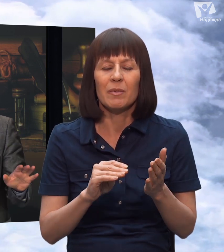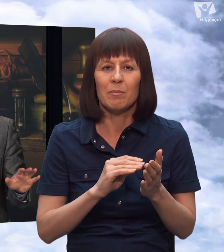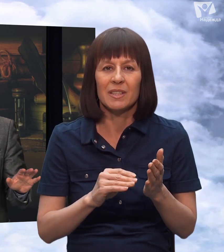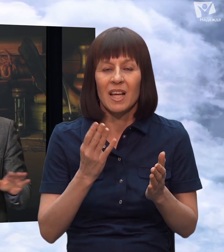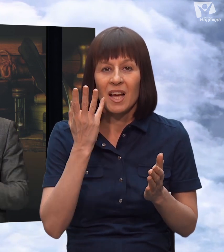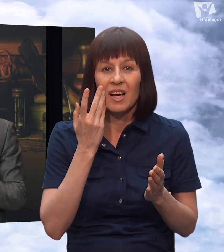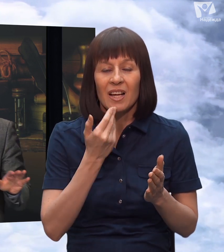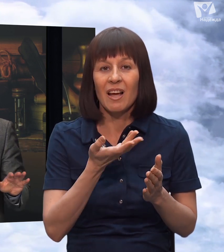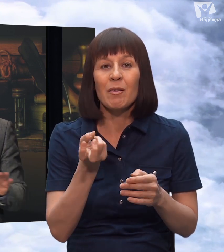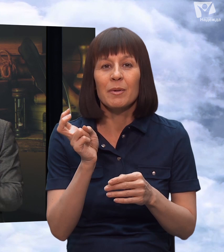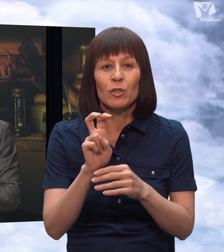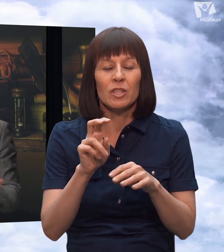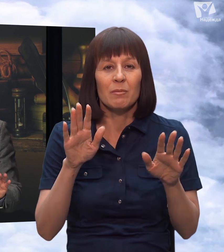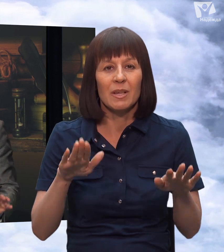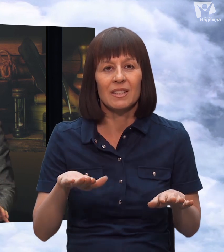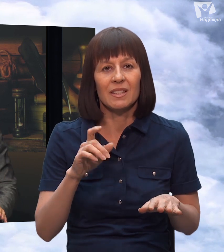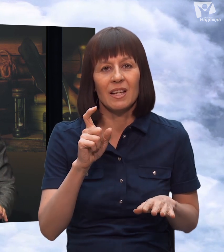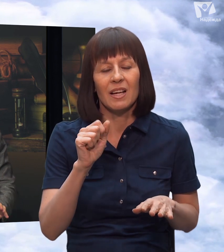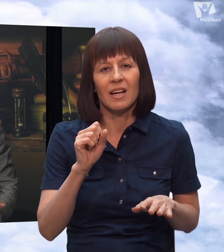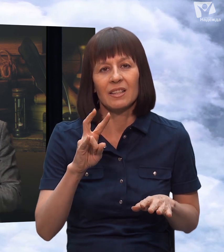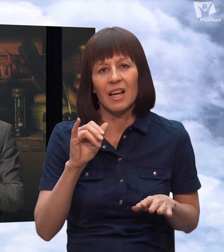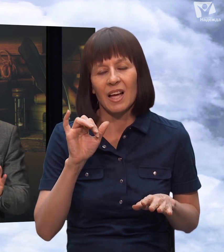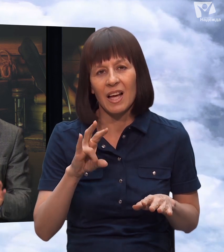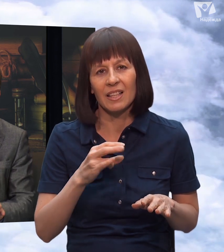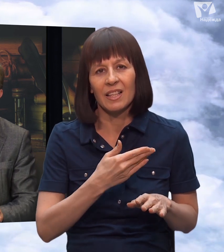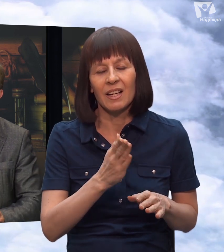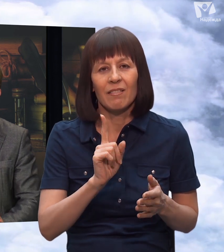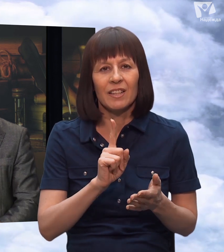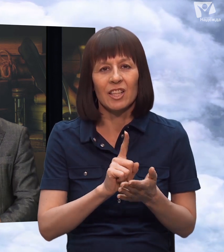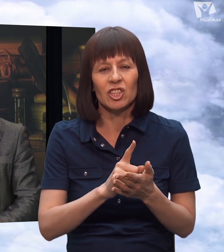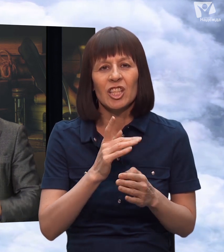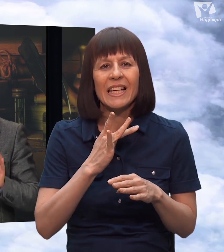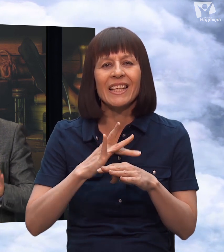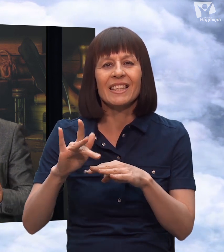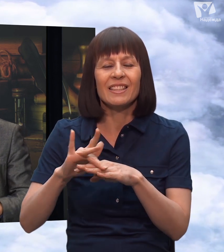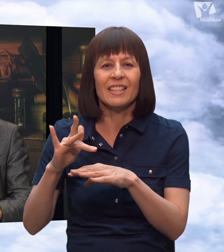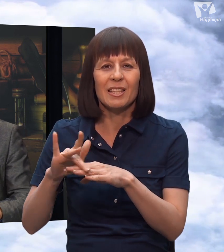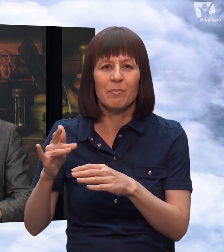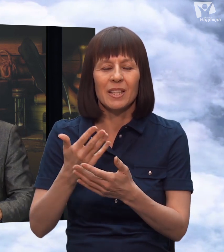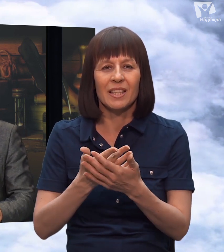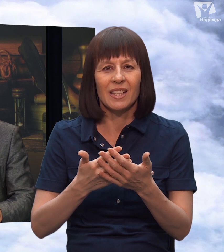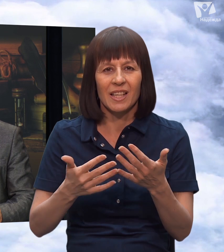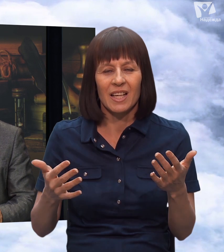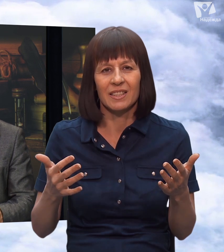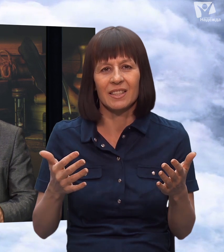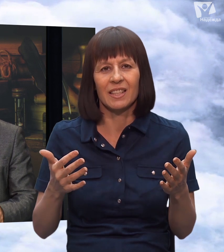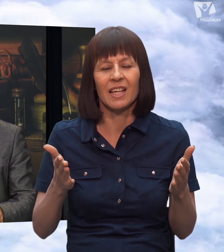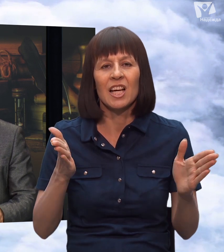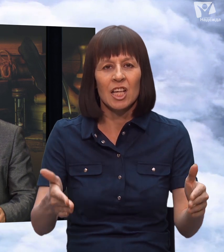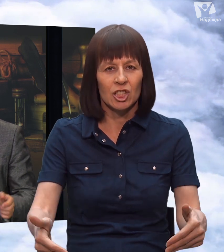истребите там все высоты все жертвенники все места поклонения где на которых языческим богам народы